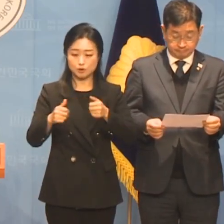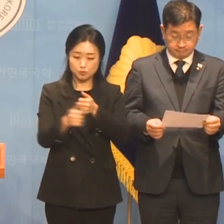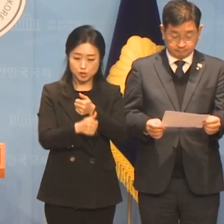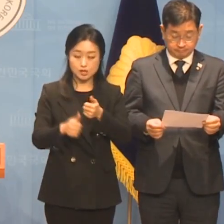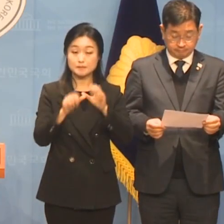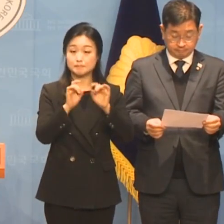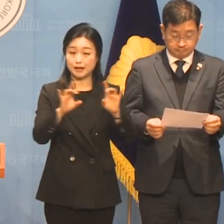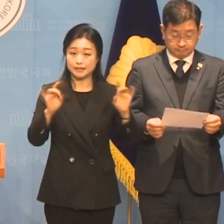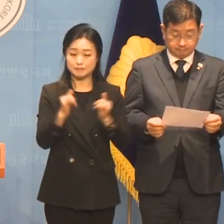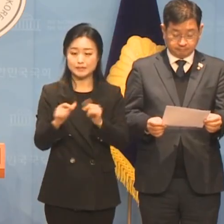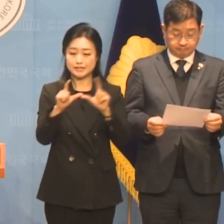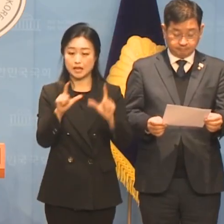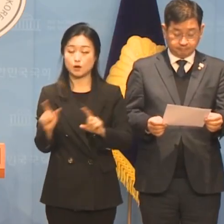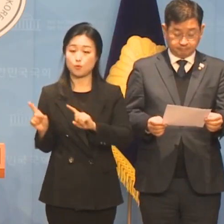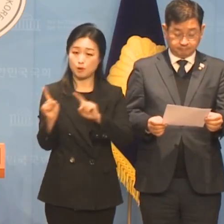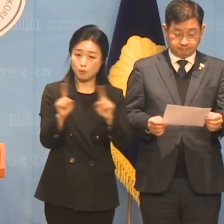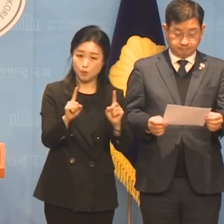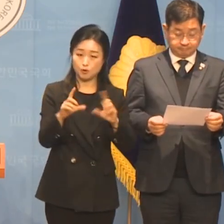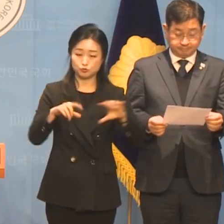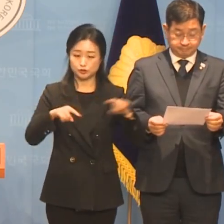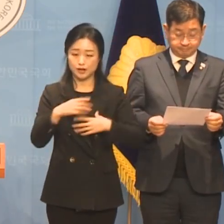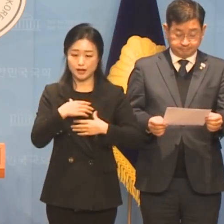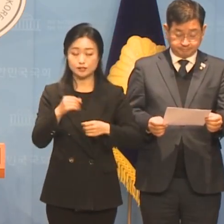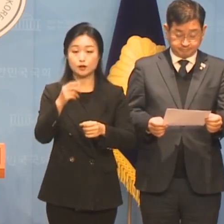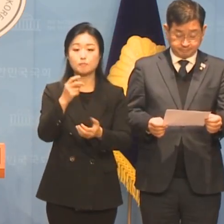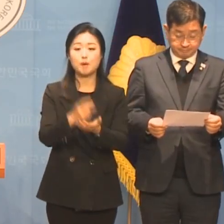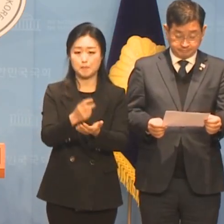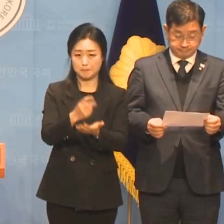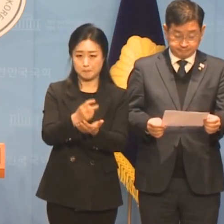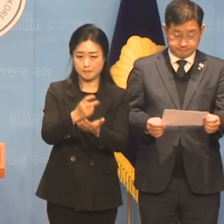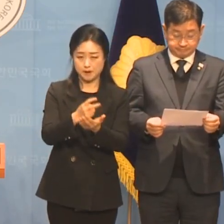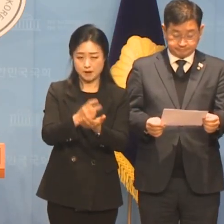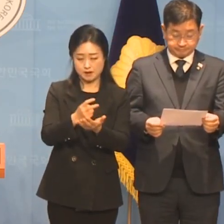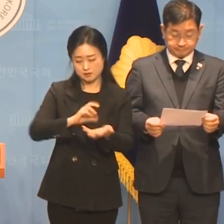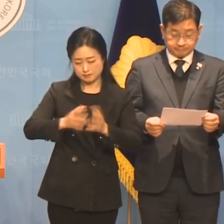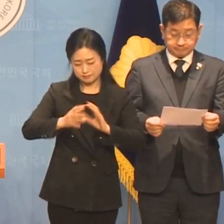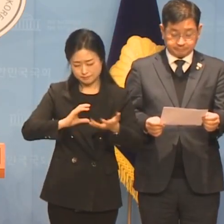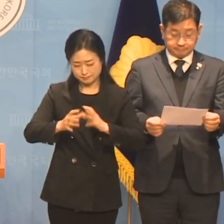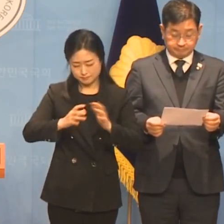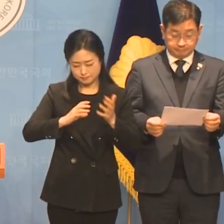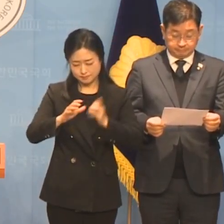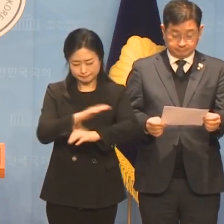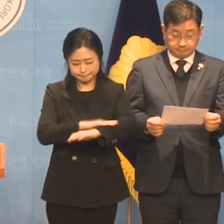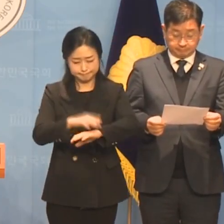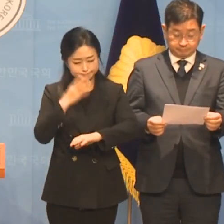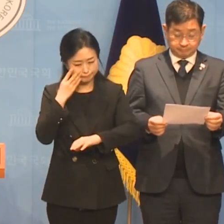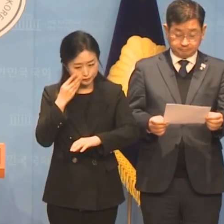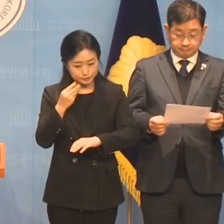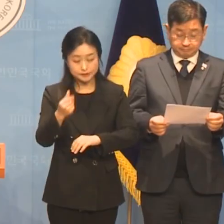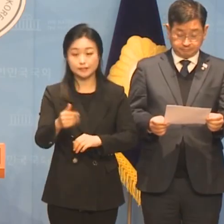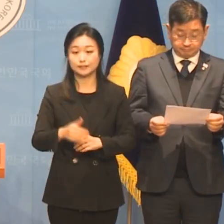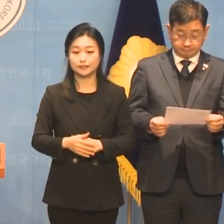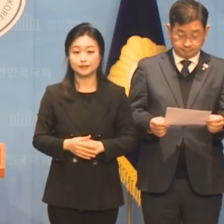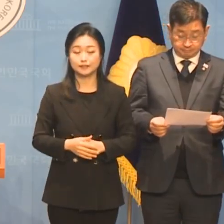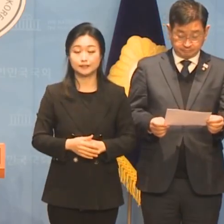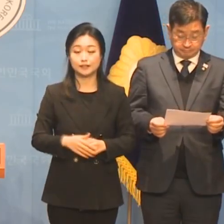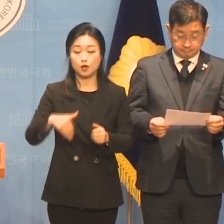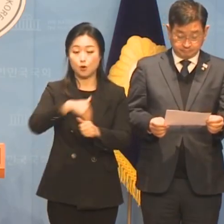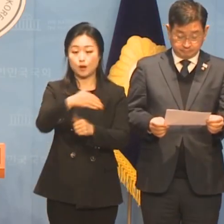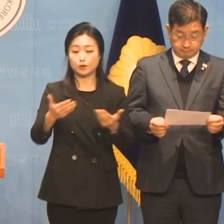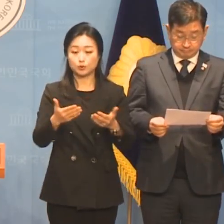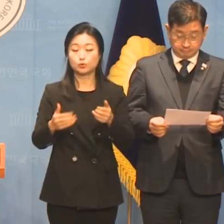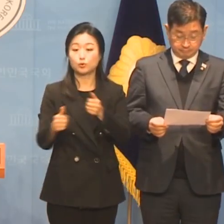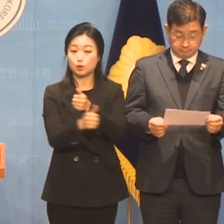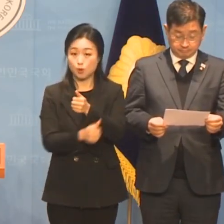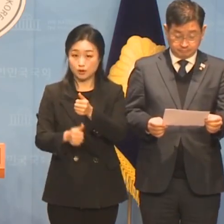민생 회복과 국정 안정을 위한 법안 논의가 이뤄지고 있습니다. 우리 환경노동위원회는 일하는 모든